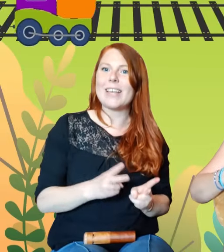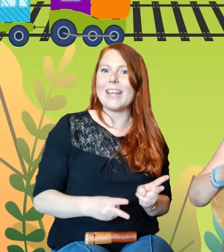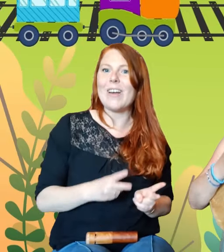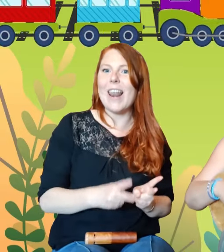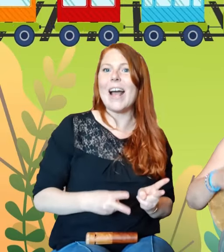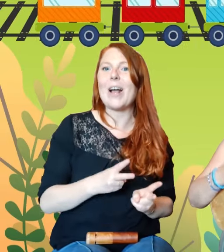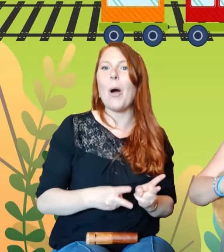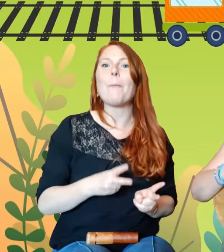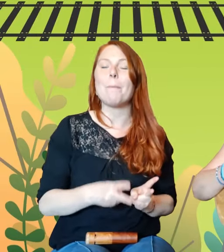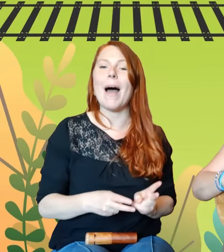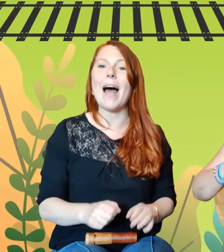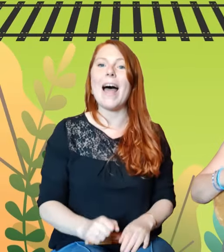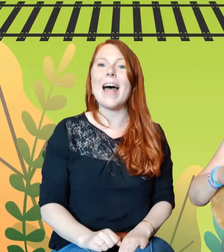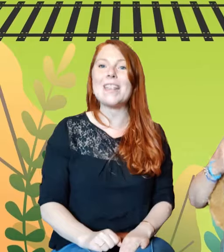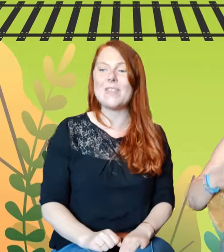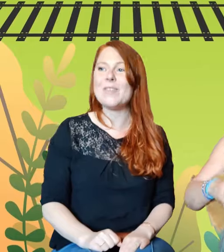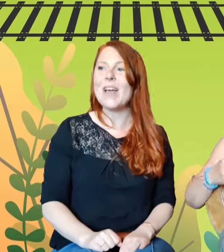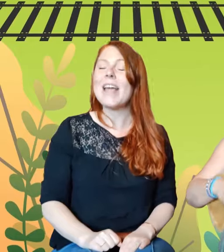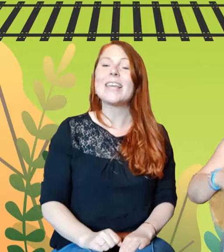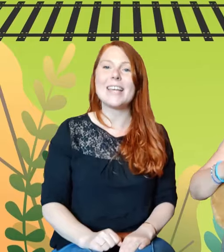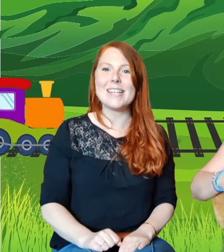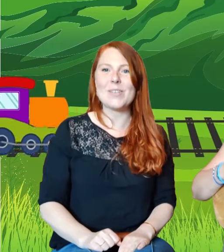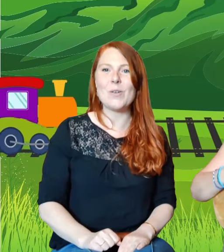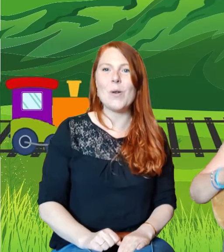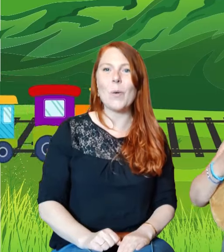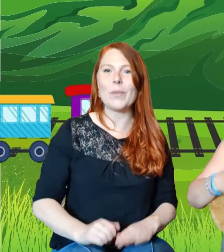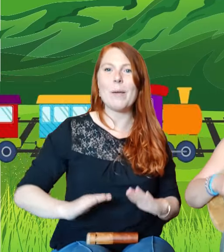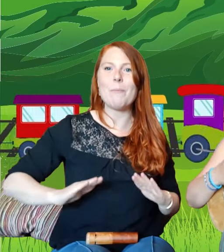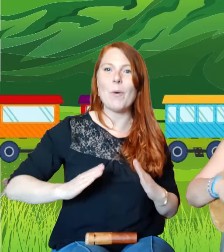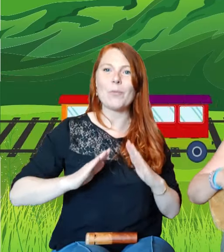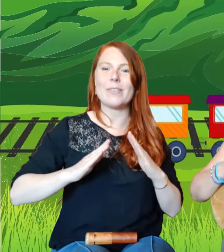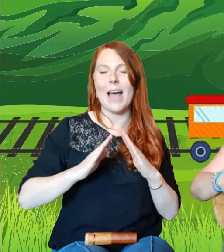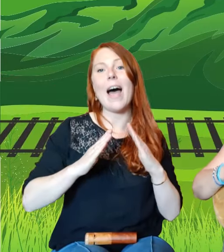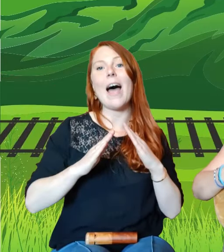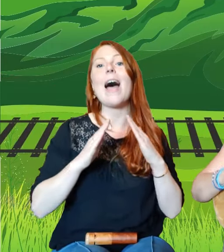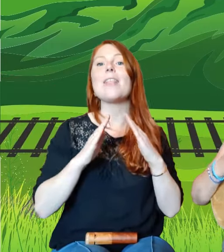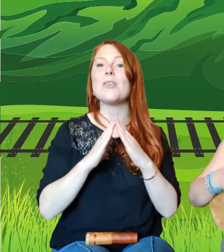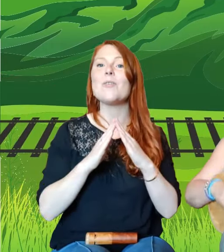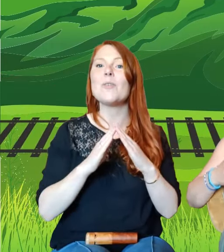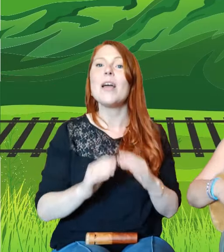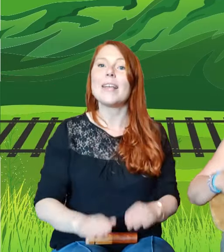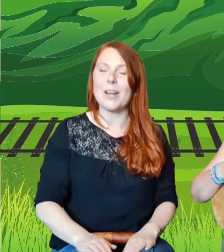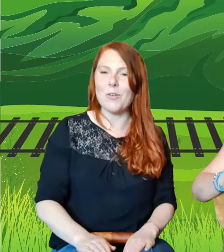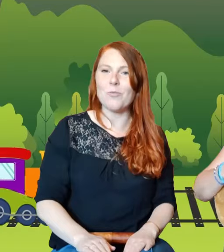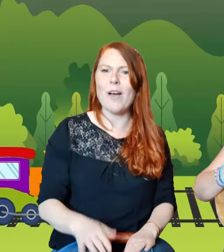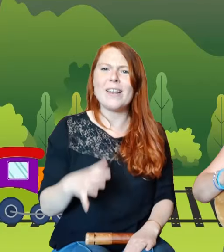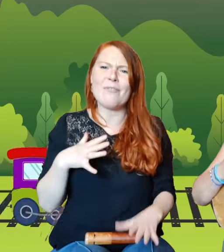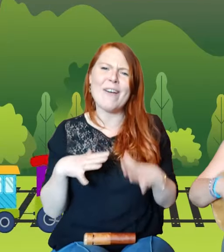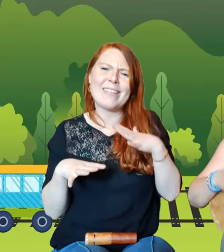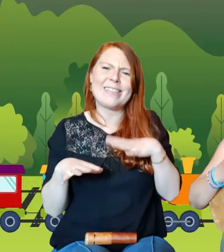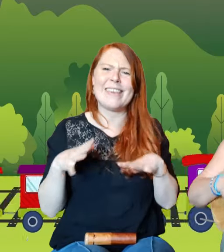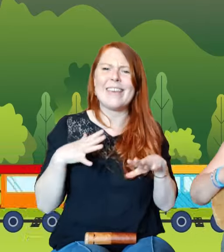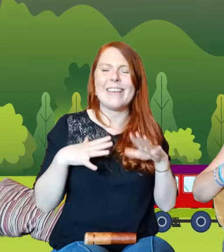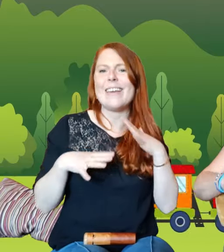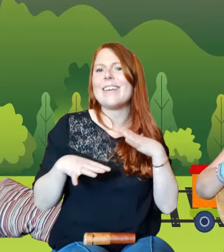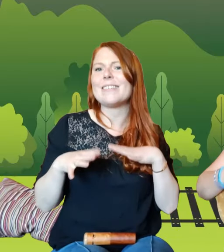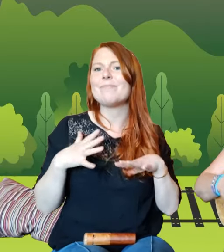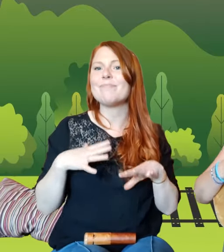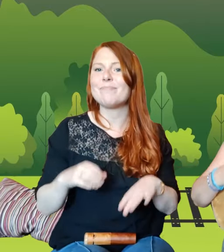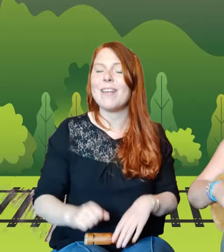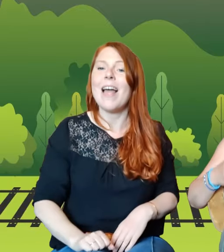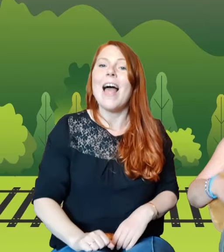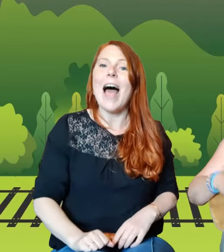Le petit train dans la campagne, il glisse le long des montagnes. Quelquefois il est